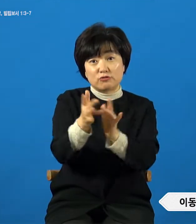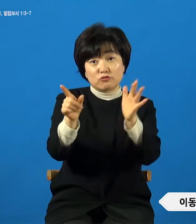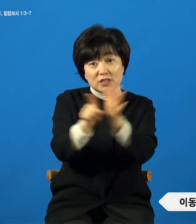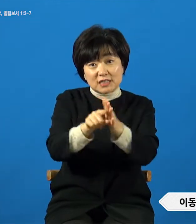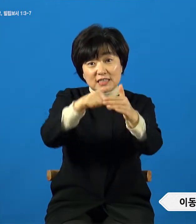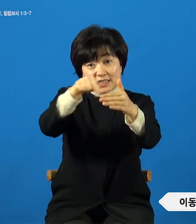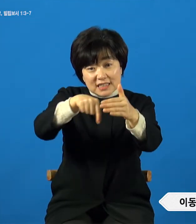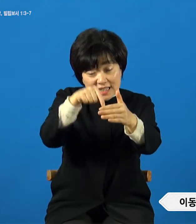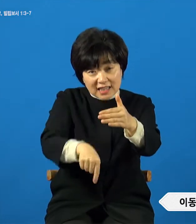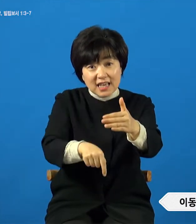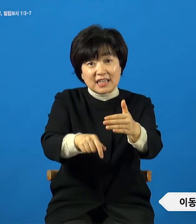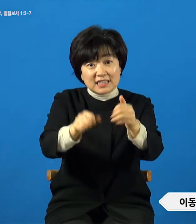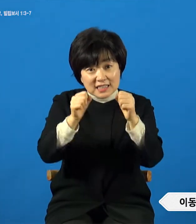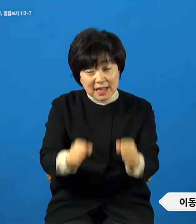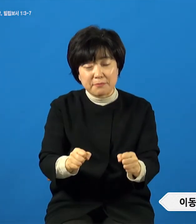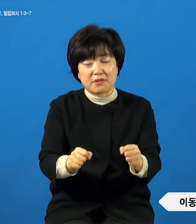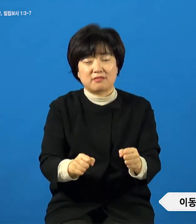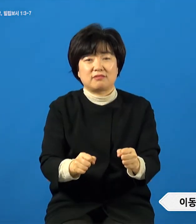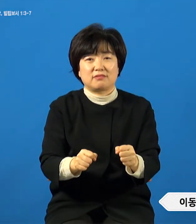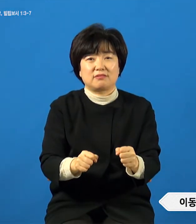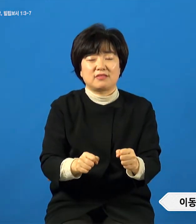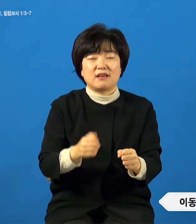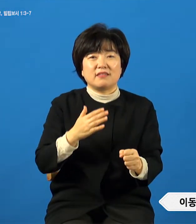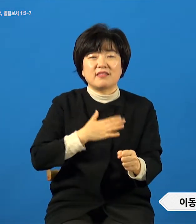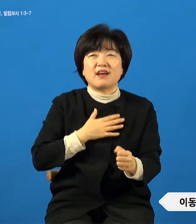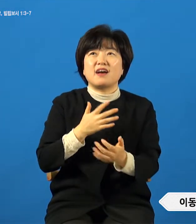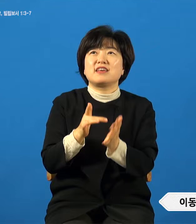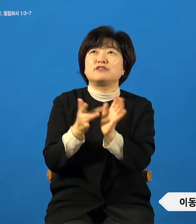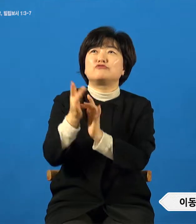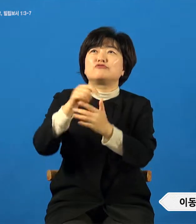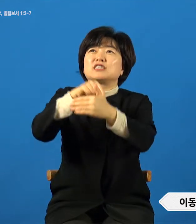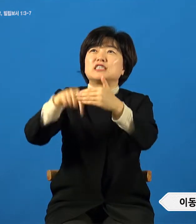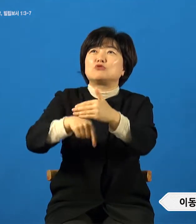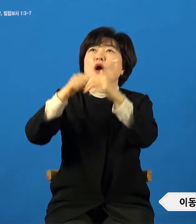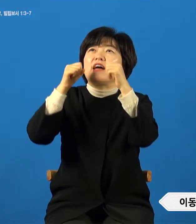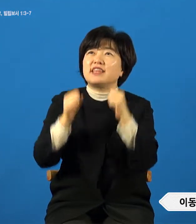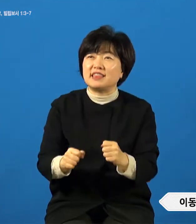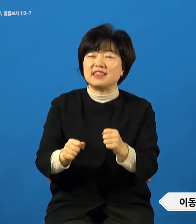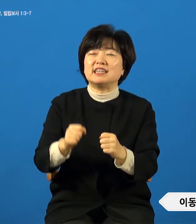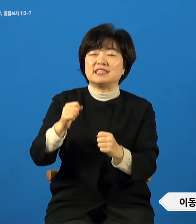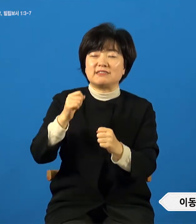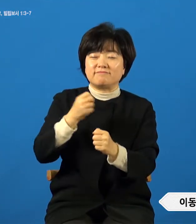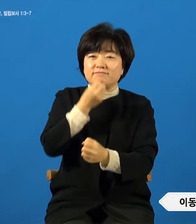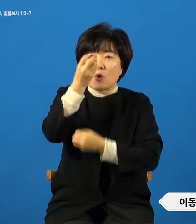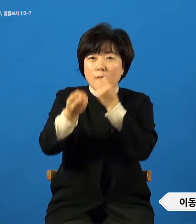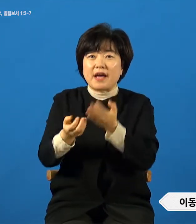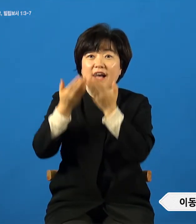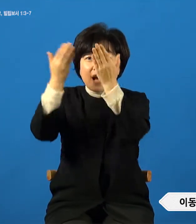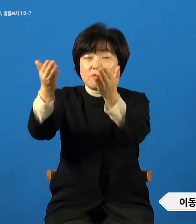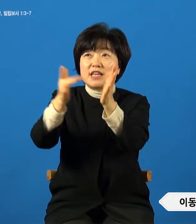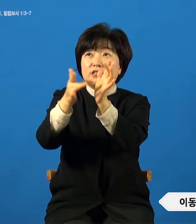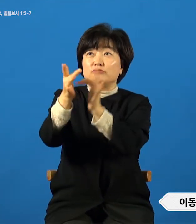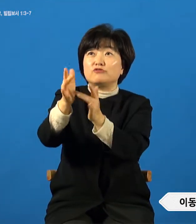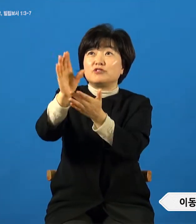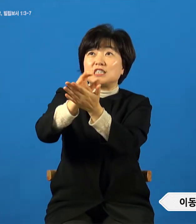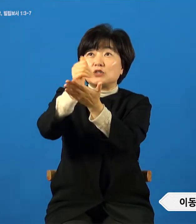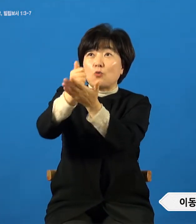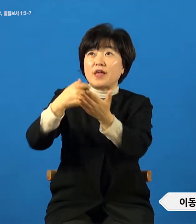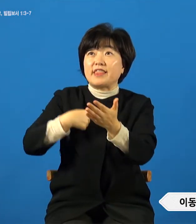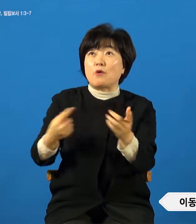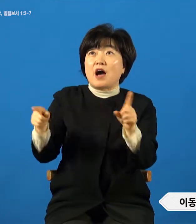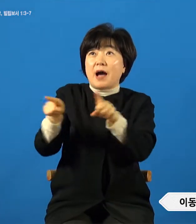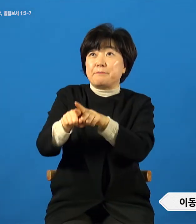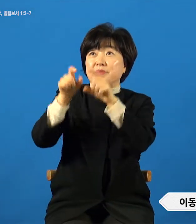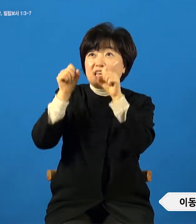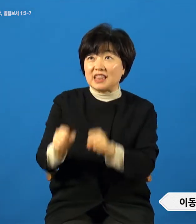사람이라면, 그리스도가 내 삶의 주님이라고 고백할 수 있다면, 그 그리스도와 나와 함께하는 것을 믿는다면, 그 그리스도는 지금도 내